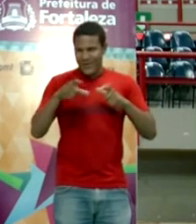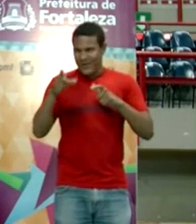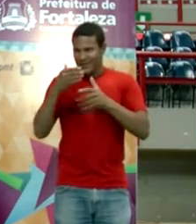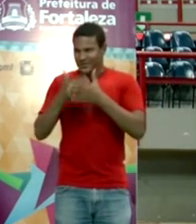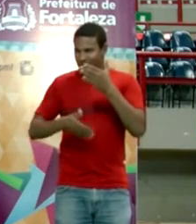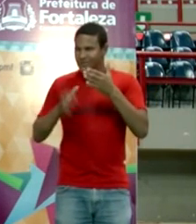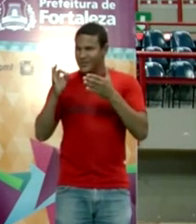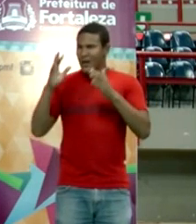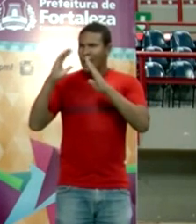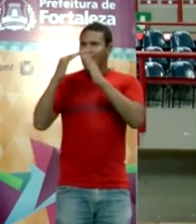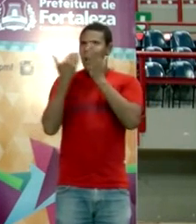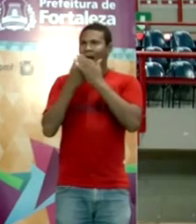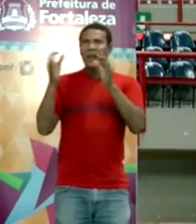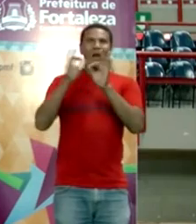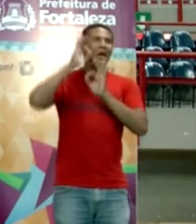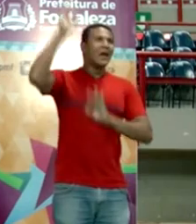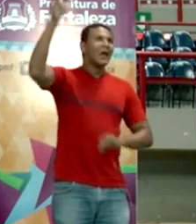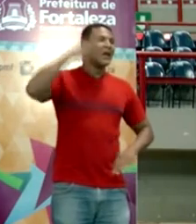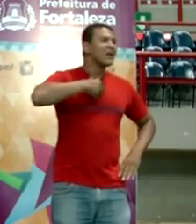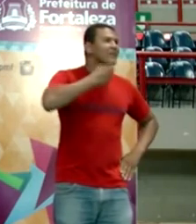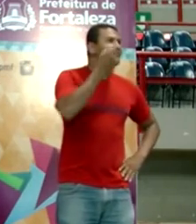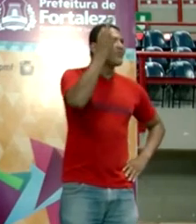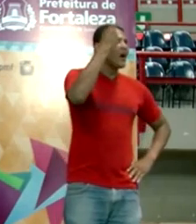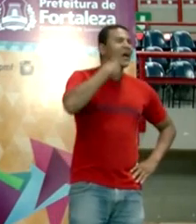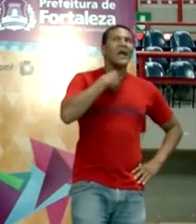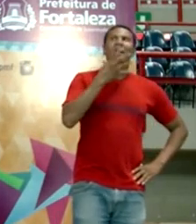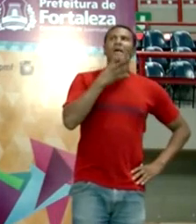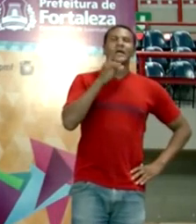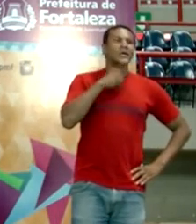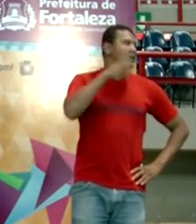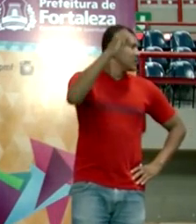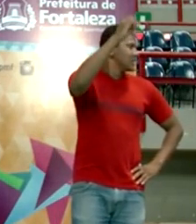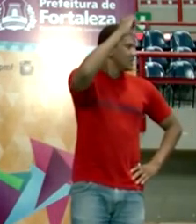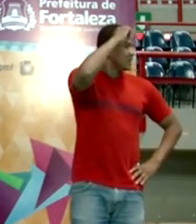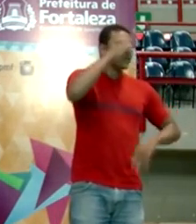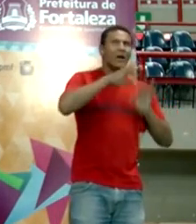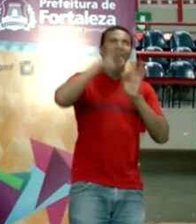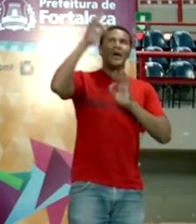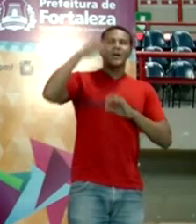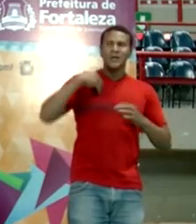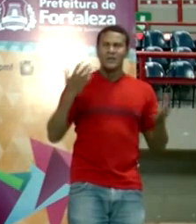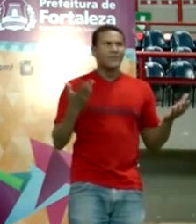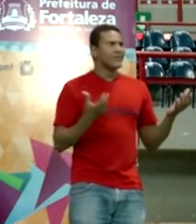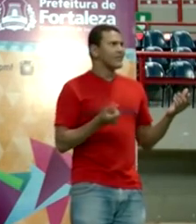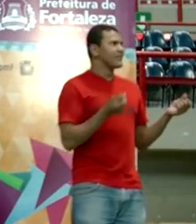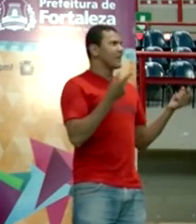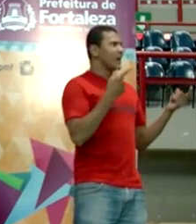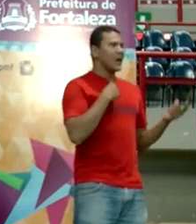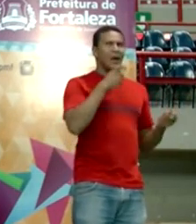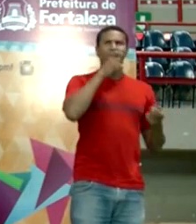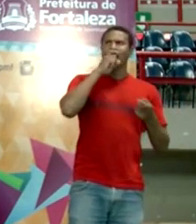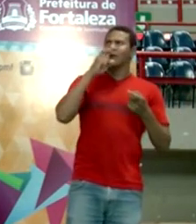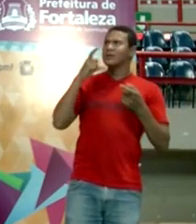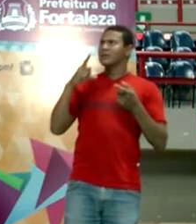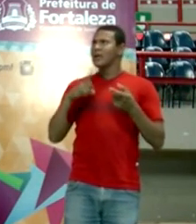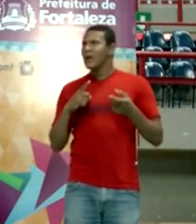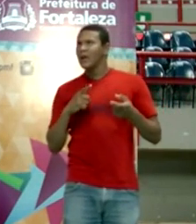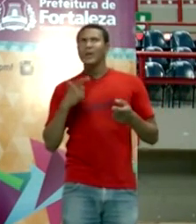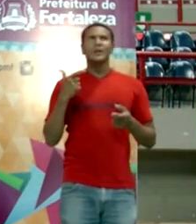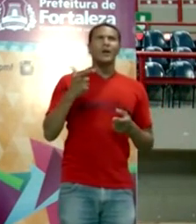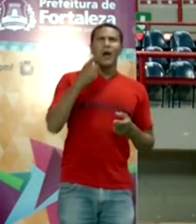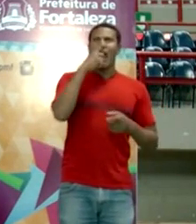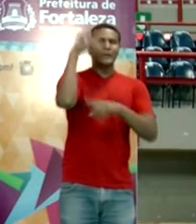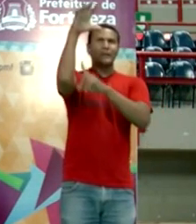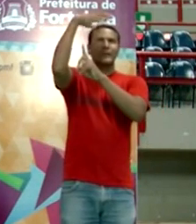aquele colégio que você nunca viu na vida, tá lá, né? O local de prova, sabe onde é que é, meu Deus? Tem ar-condicionado, não tem, às vezes aquele ventilador